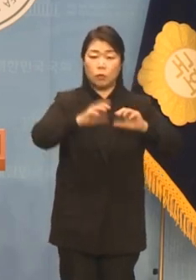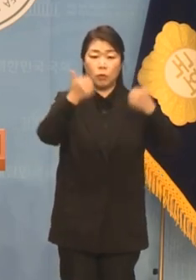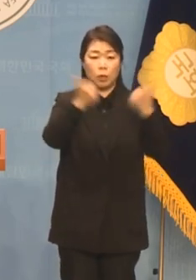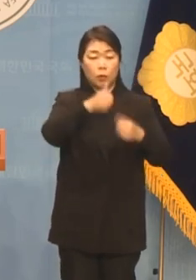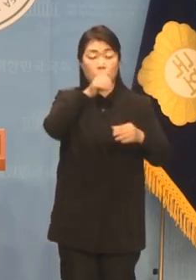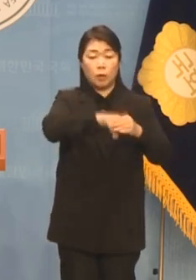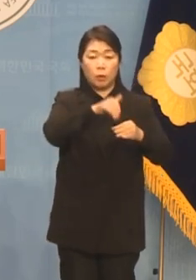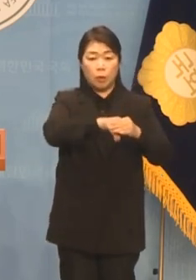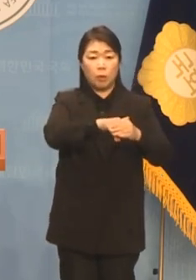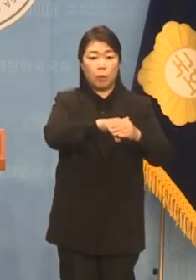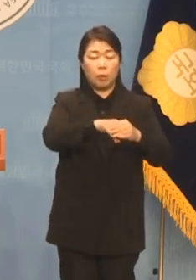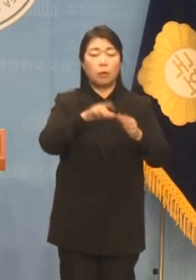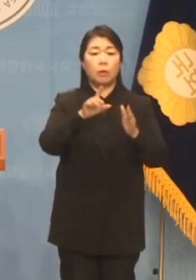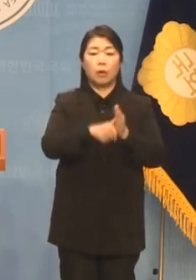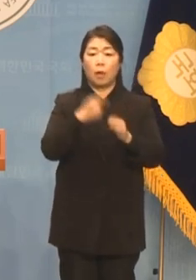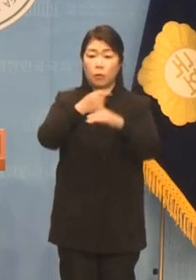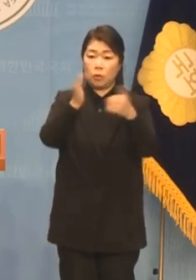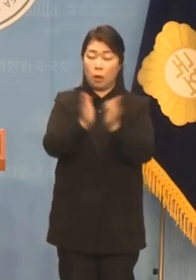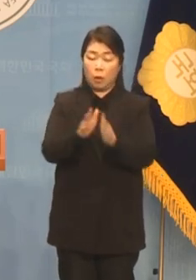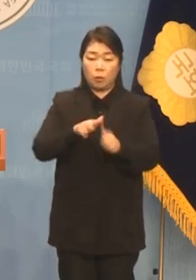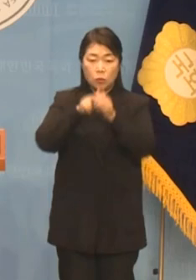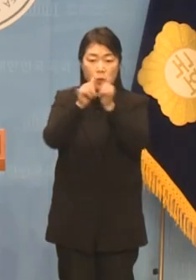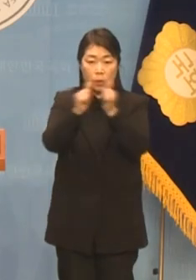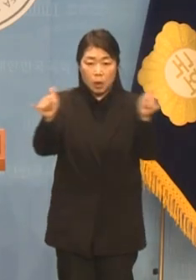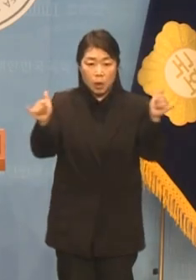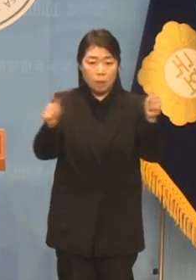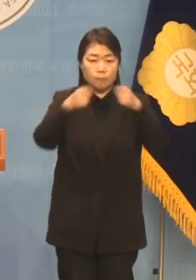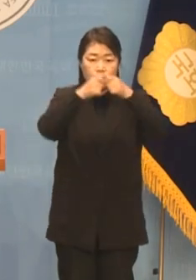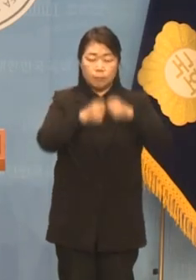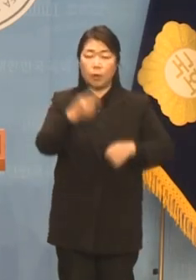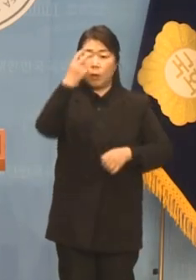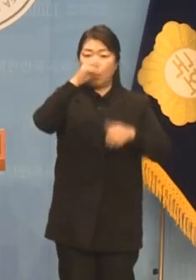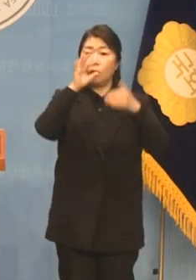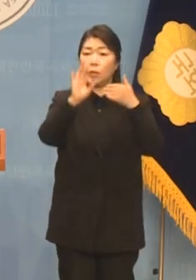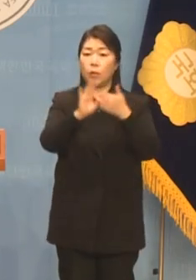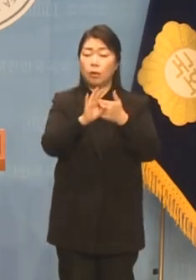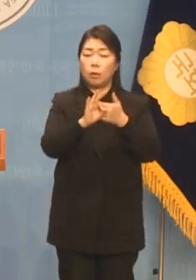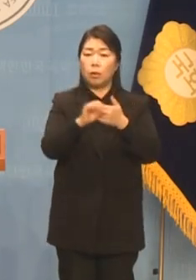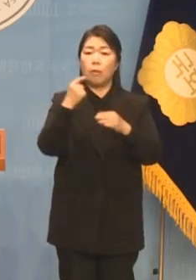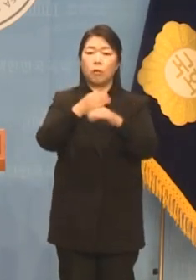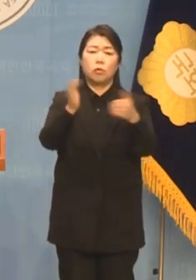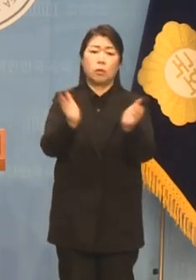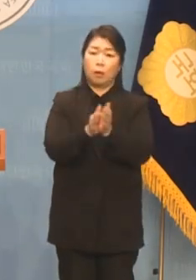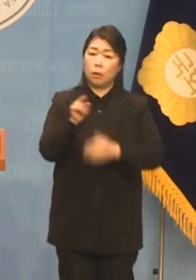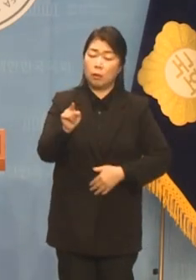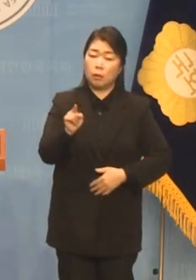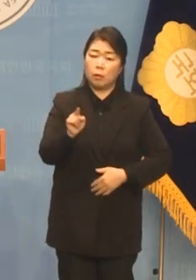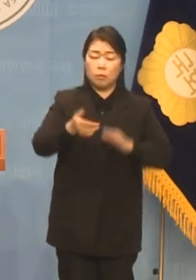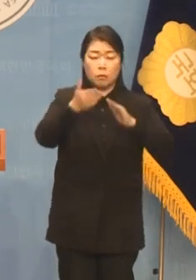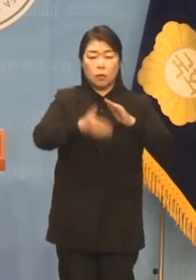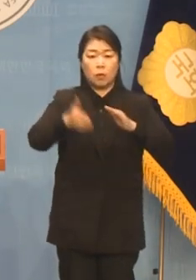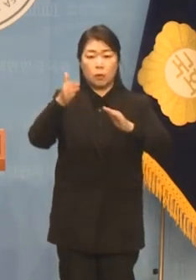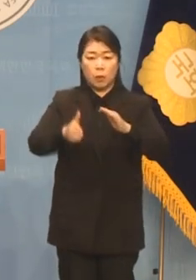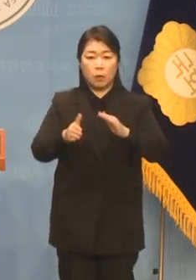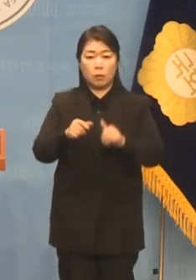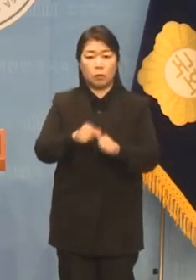민주당 후보들의 면면을 보면 어 도대체 민주당이 공당의